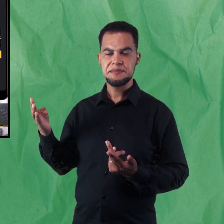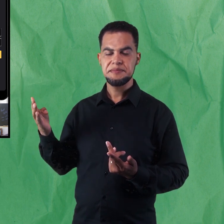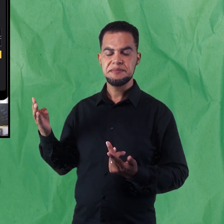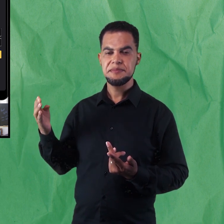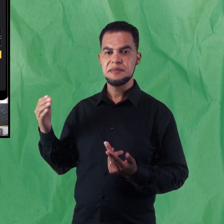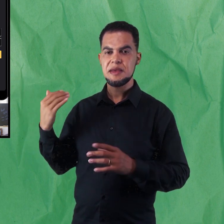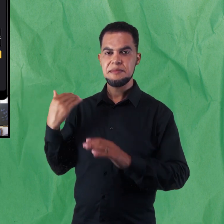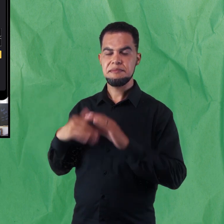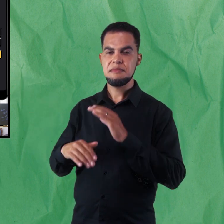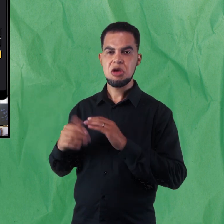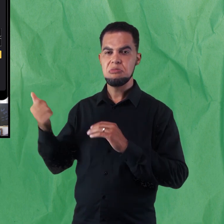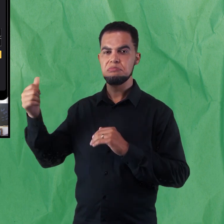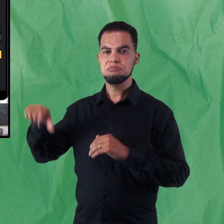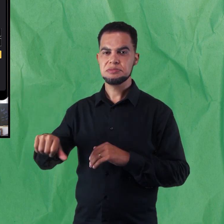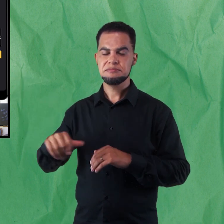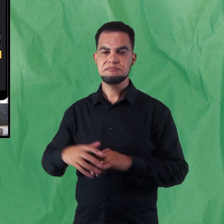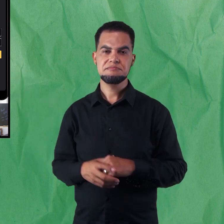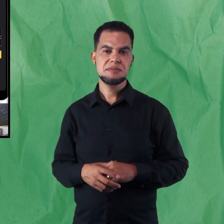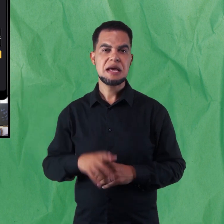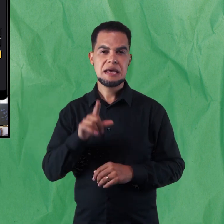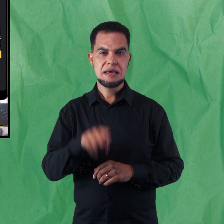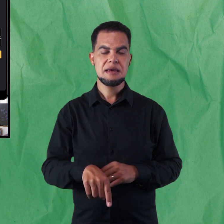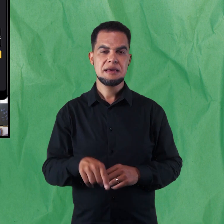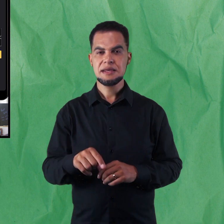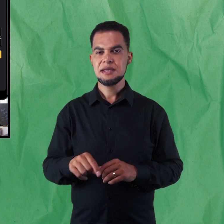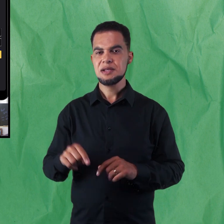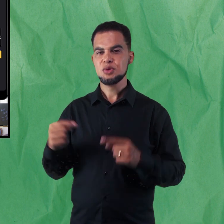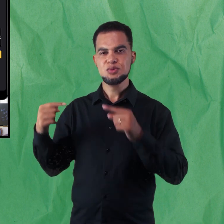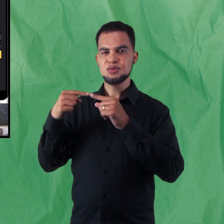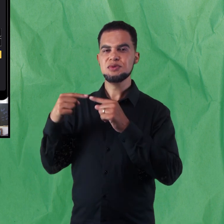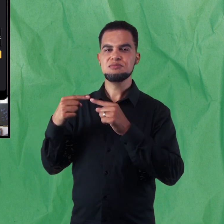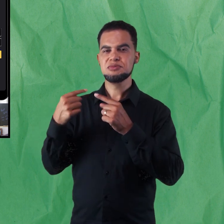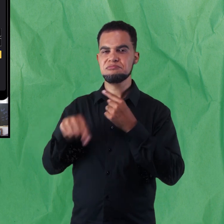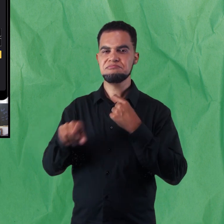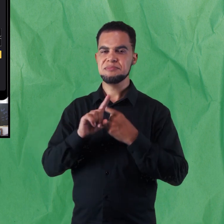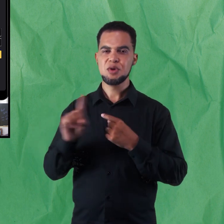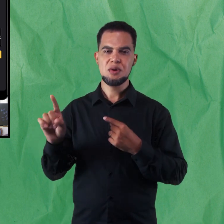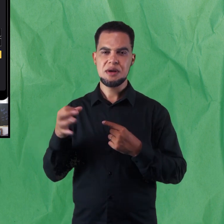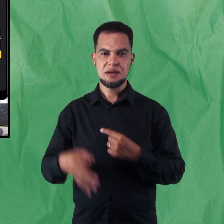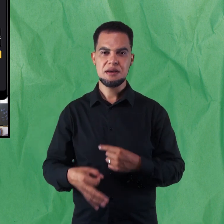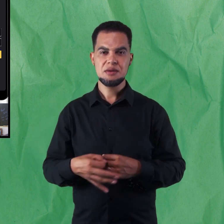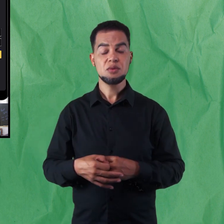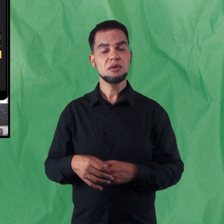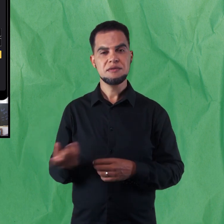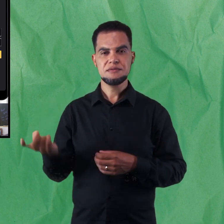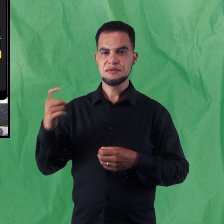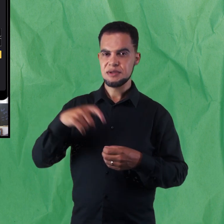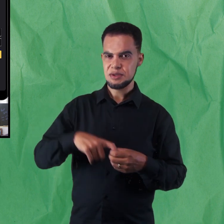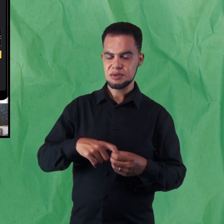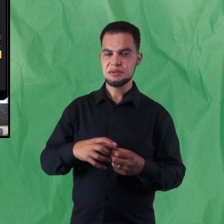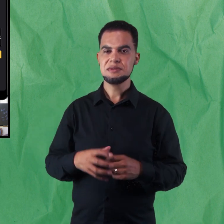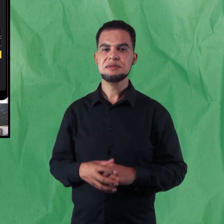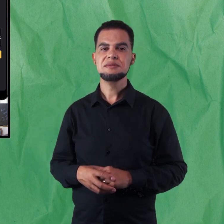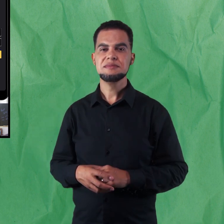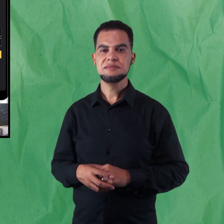inválido e-mail, que é aquele que o formato de e-mail não está correto. Eu vou retornar